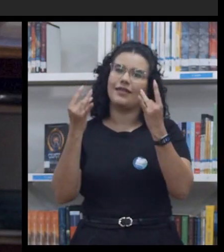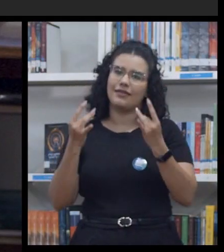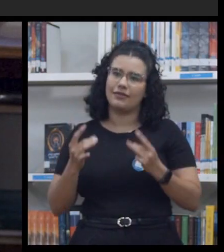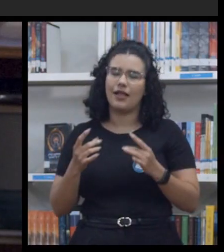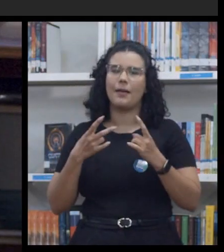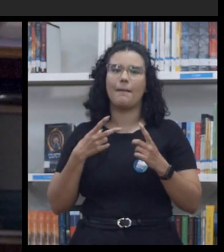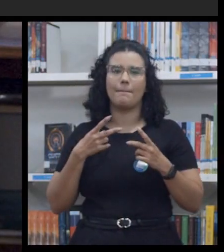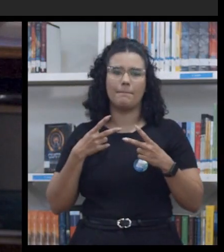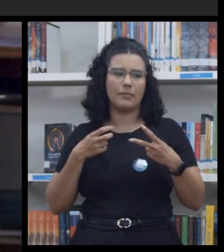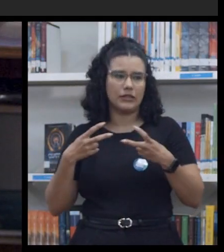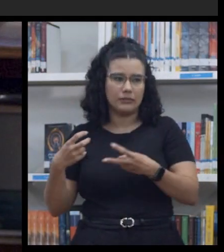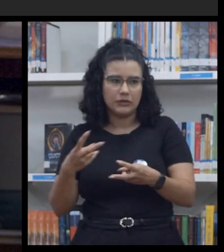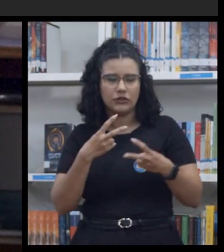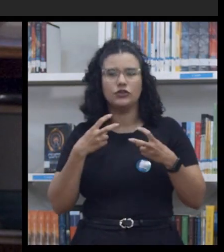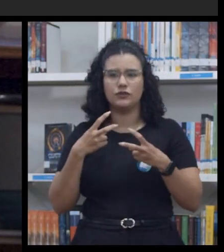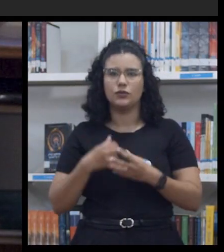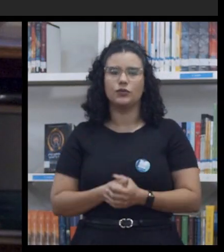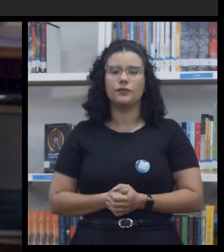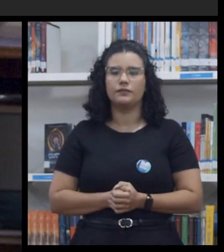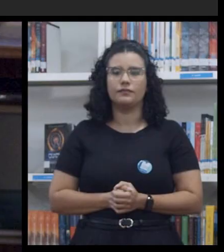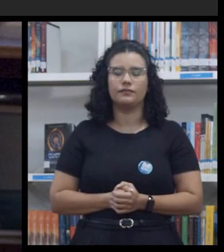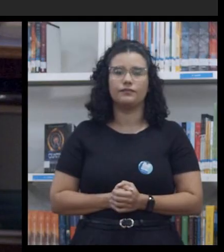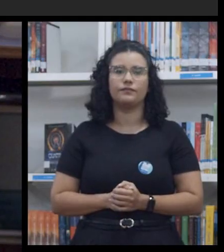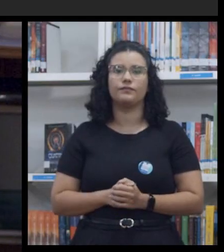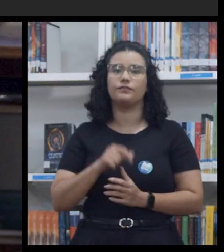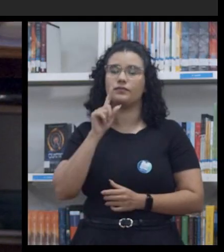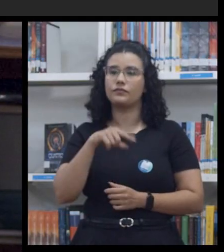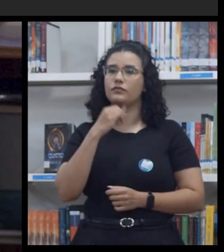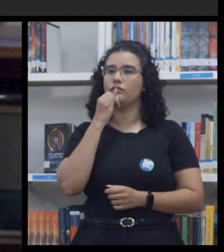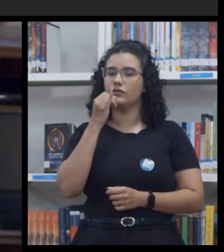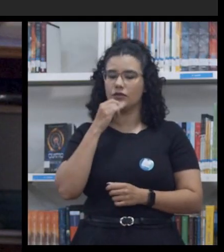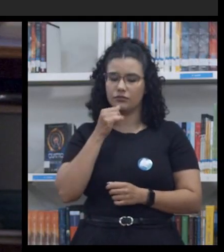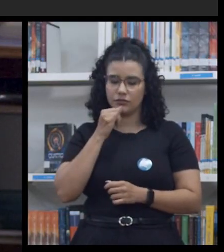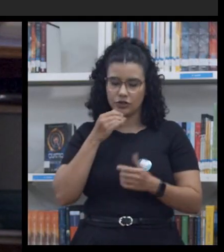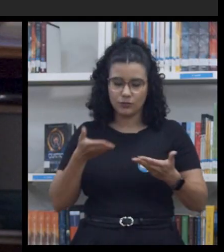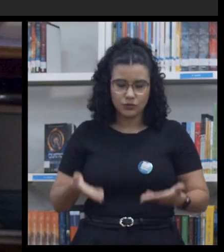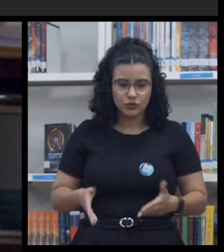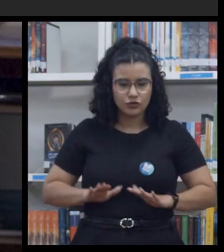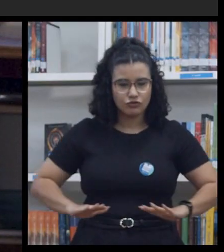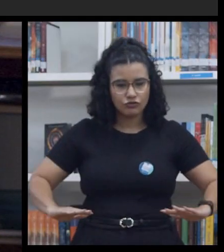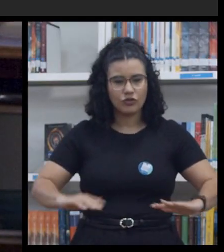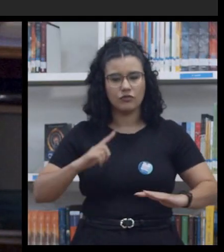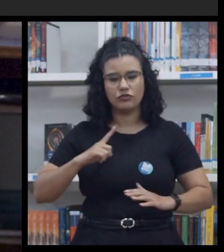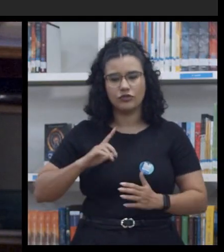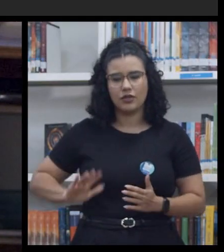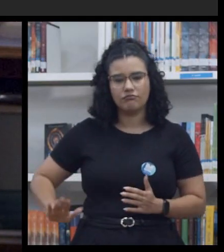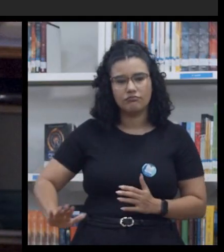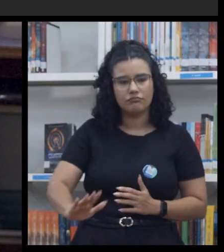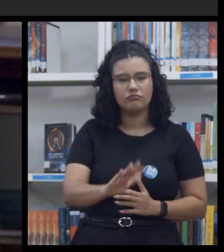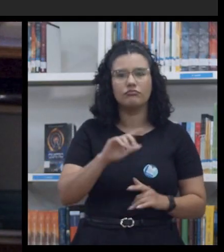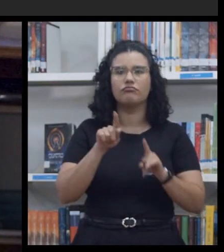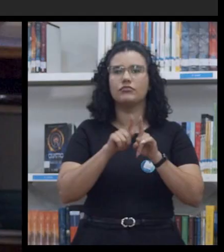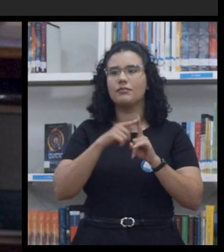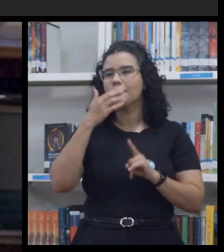assim perceptivos, sensoriais perceptivos, é assim: o chão era encerado, o